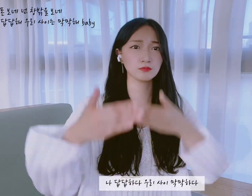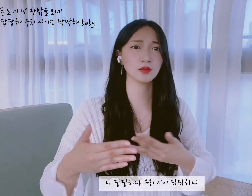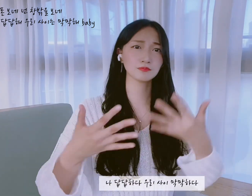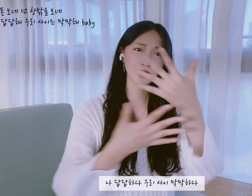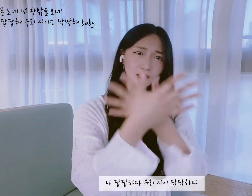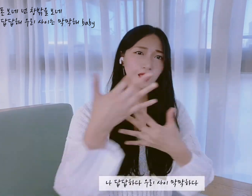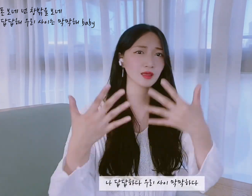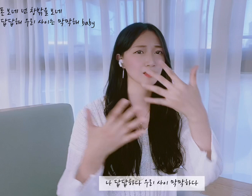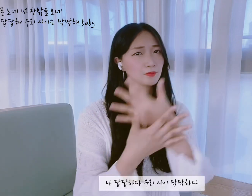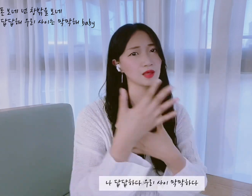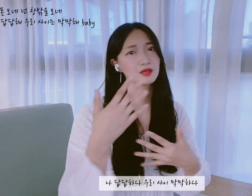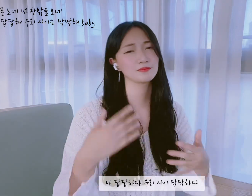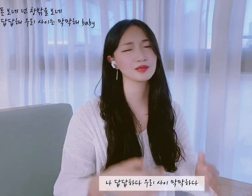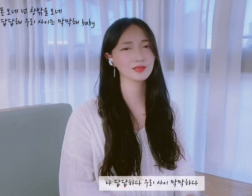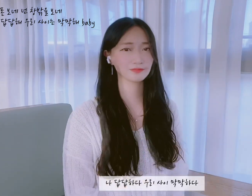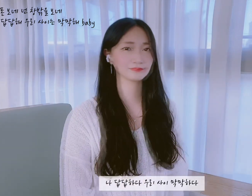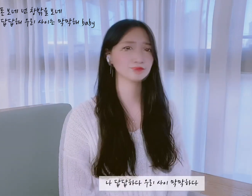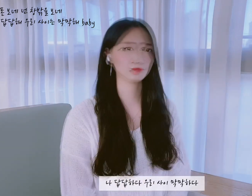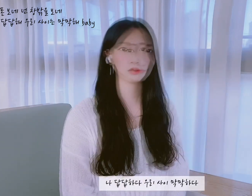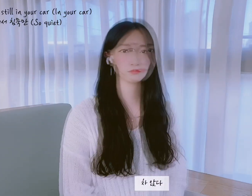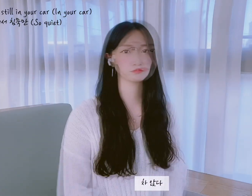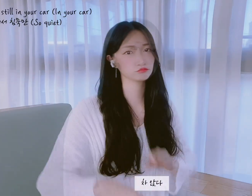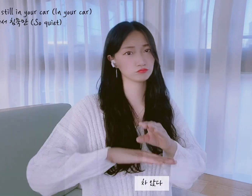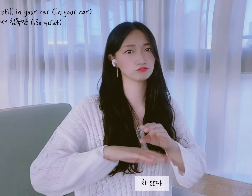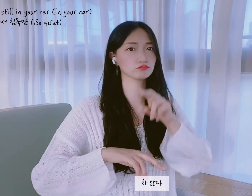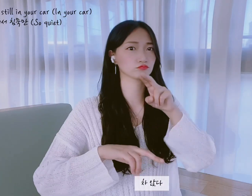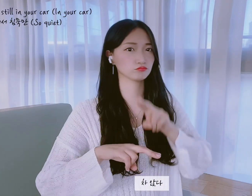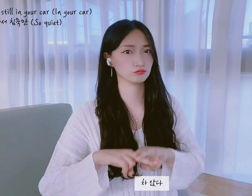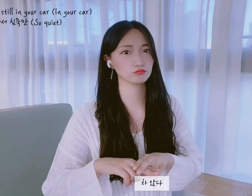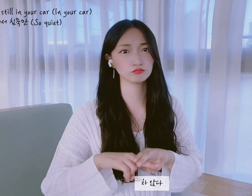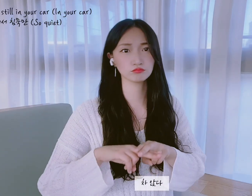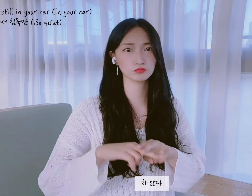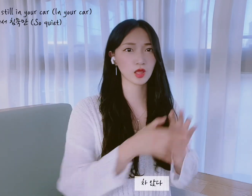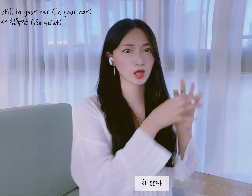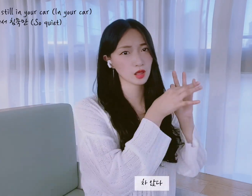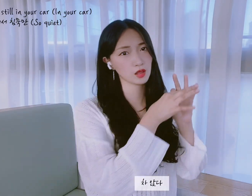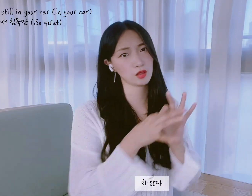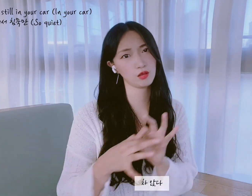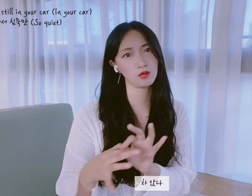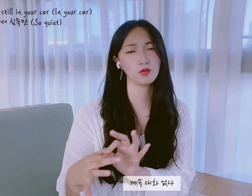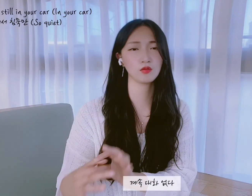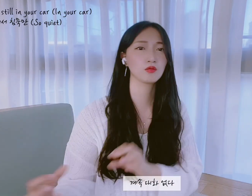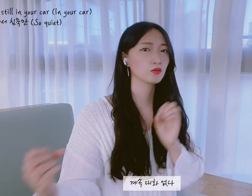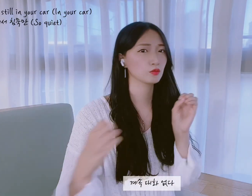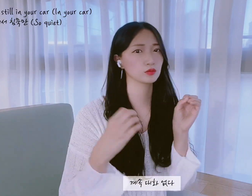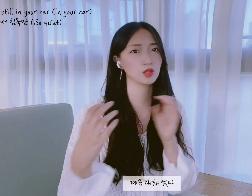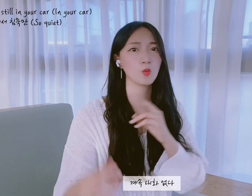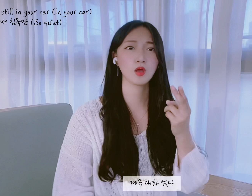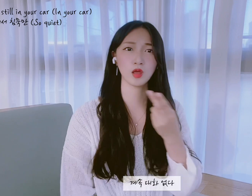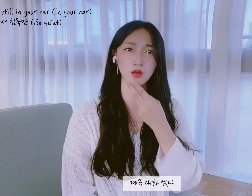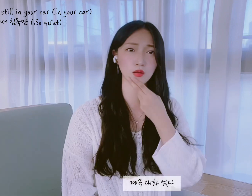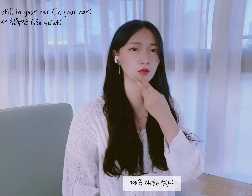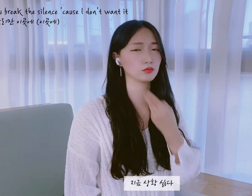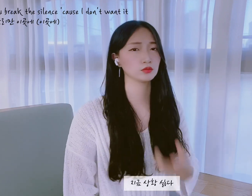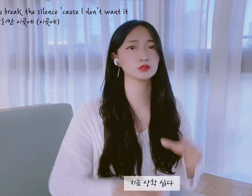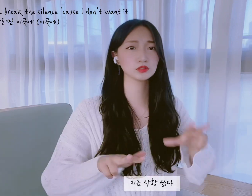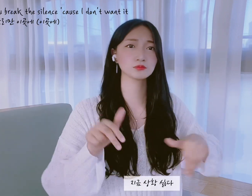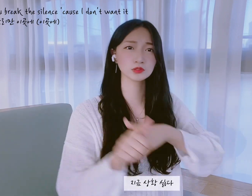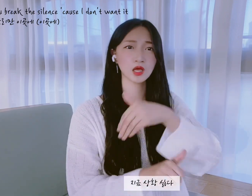막막해 baby We are still in your car 계속해서 친구만 So quiet Can you break this